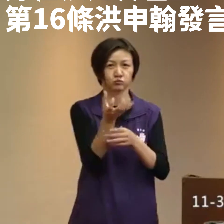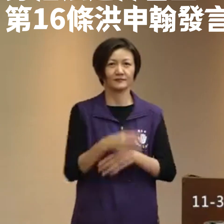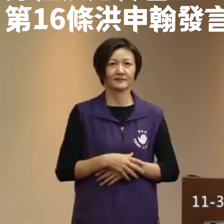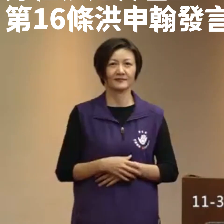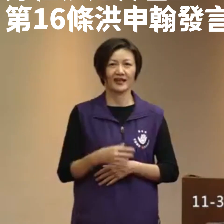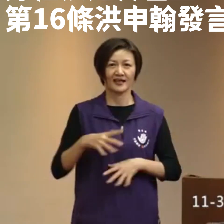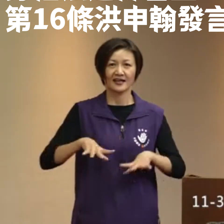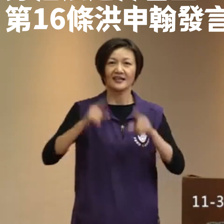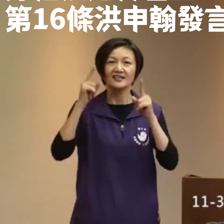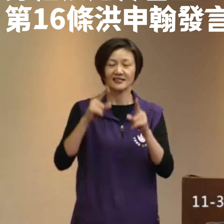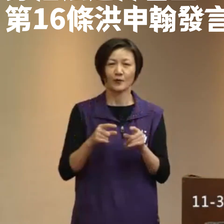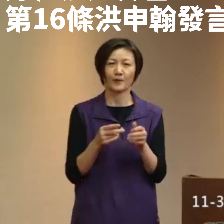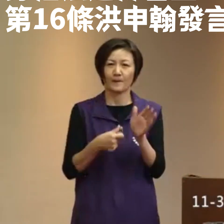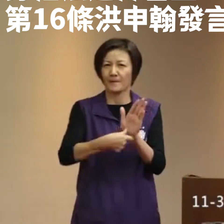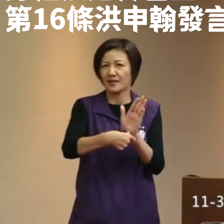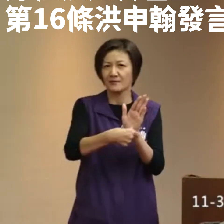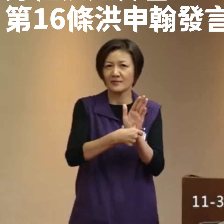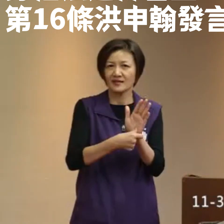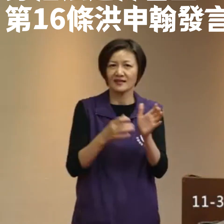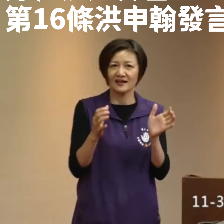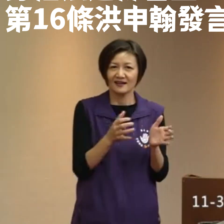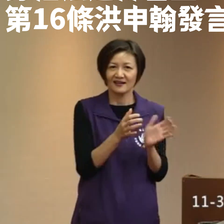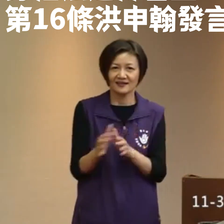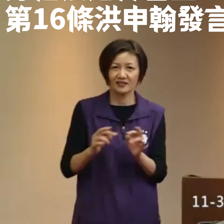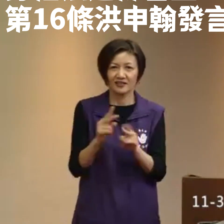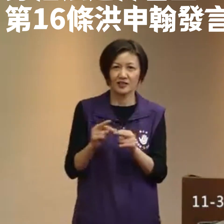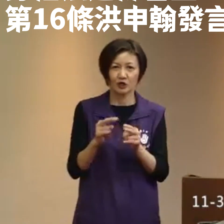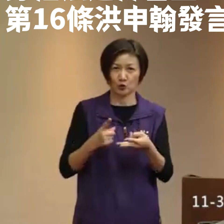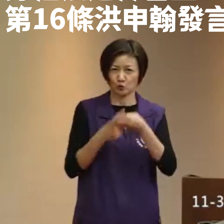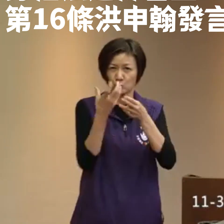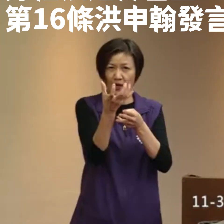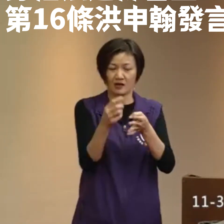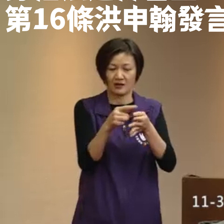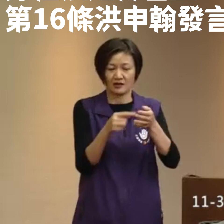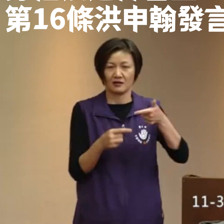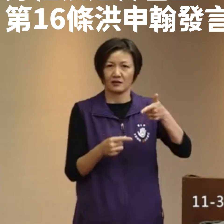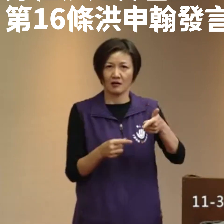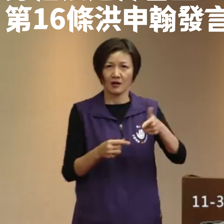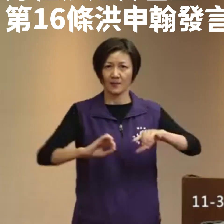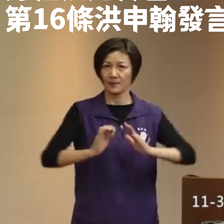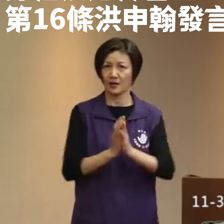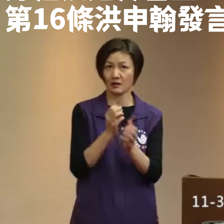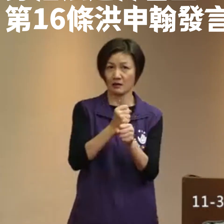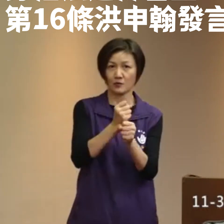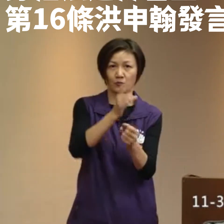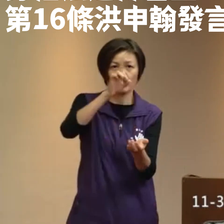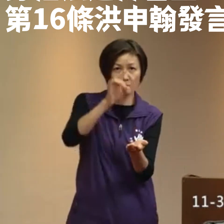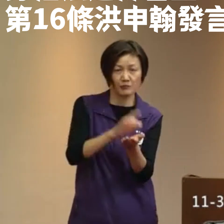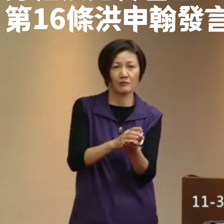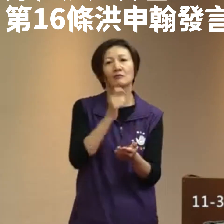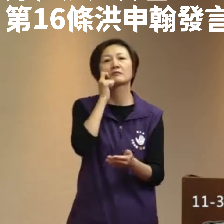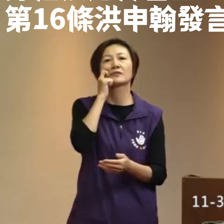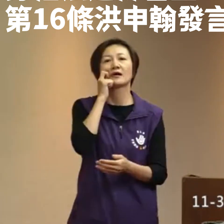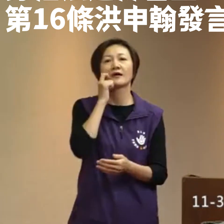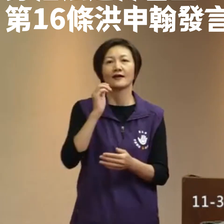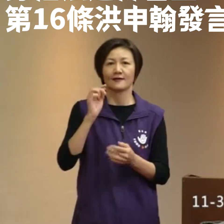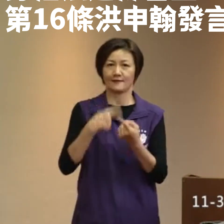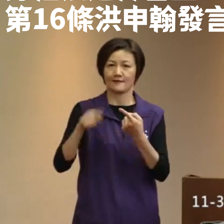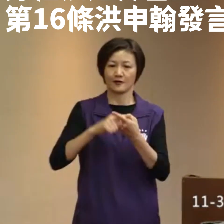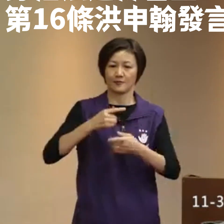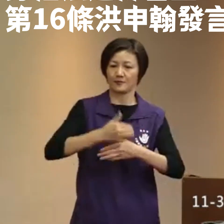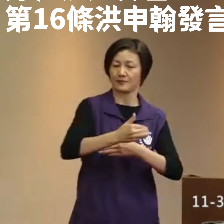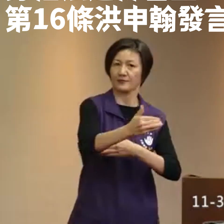命名为合理调整的主流化，但这个主流化的工作可能它不容易一触可及，所以它其实是会有一个推进的过程，而且会需